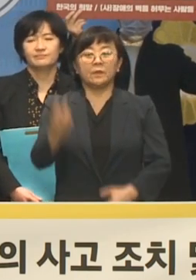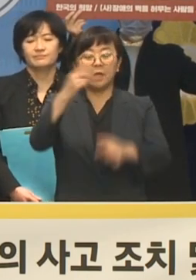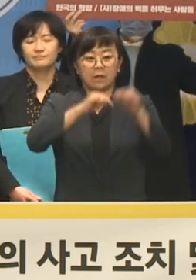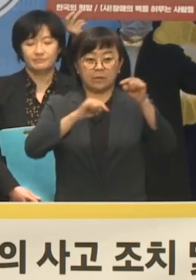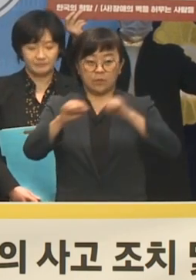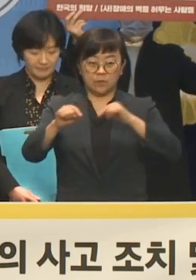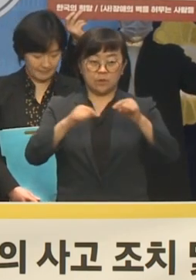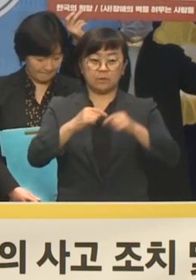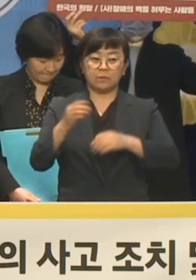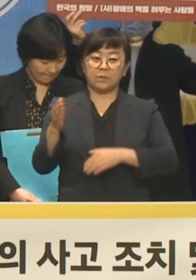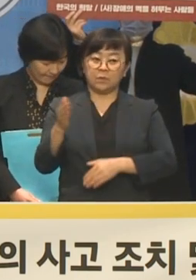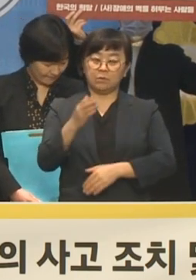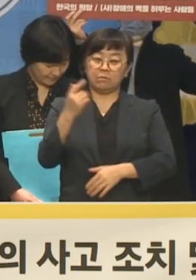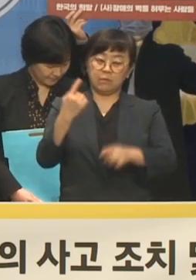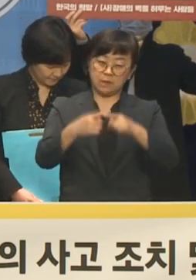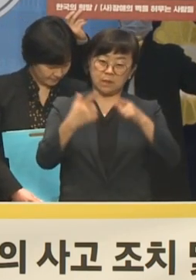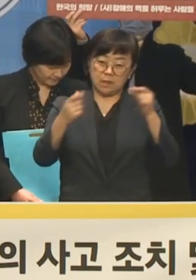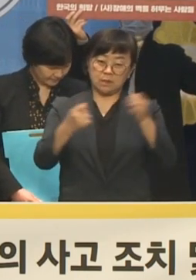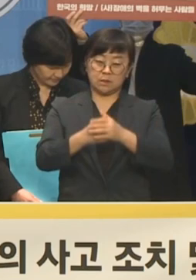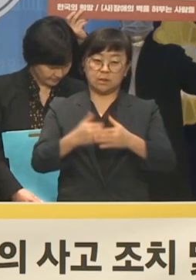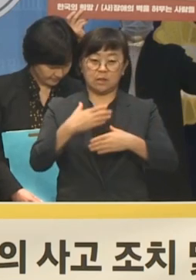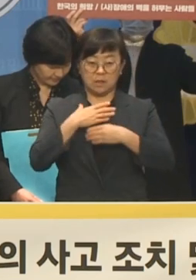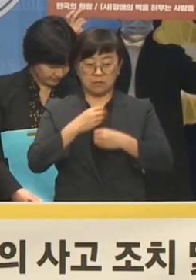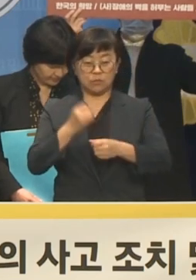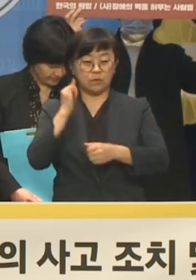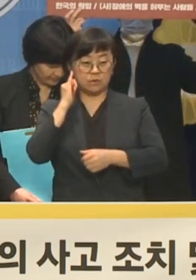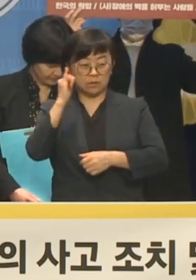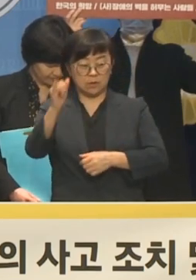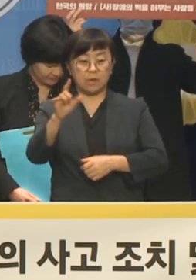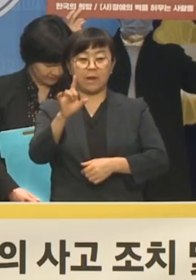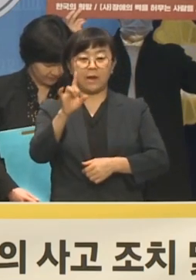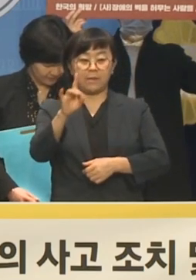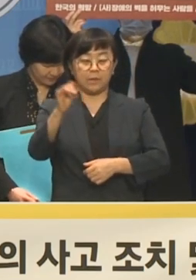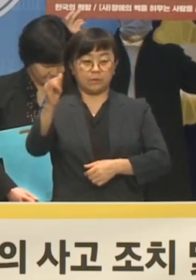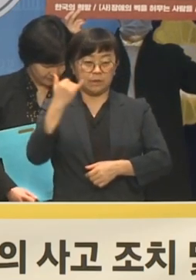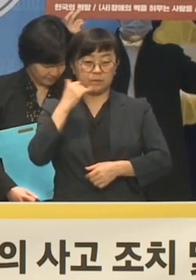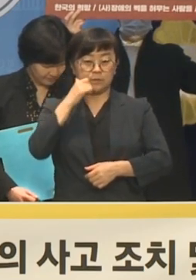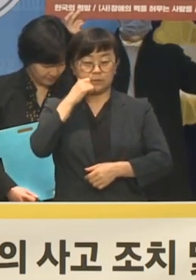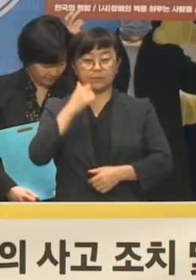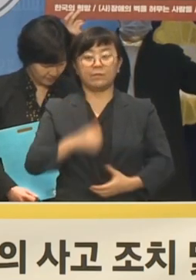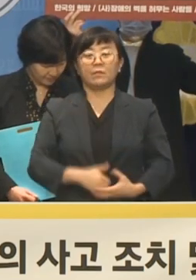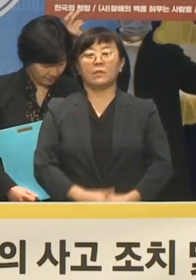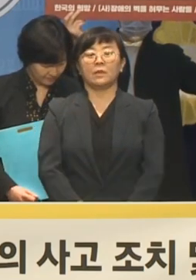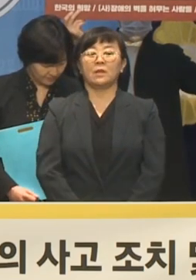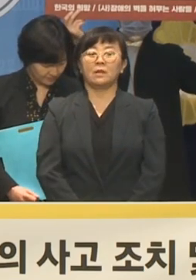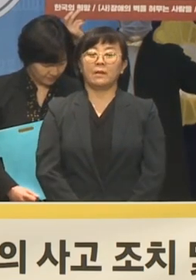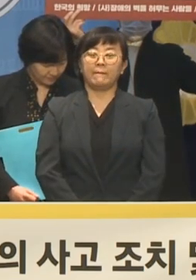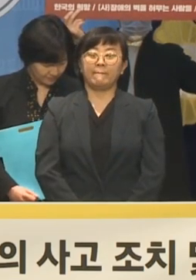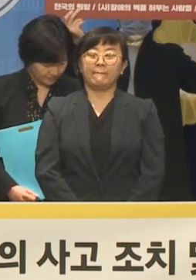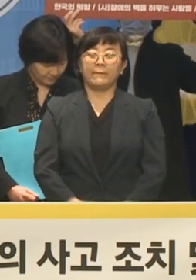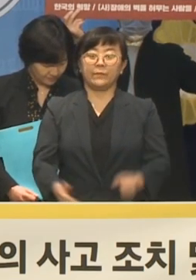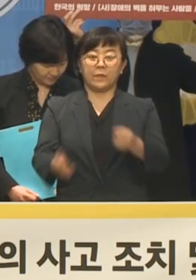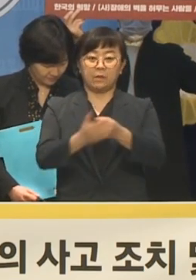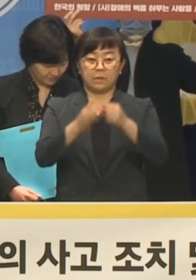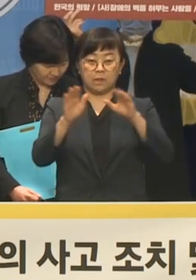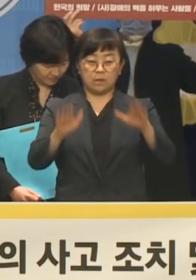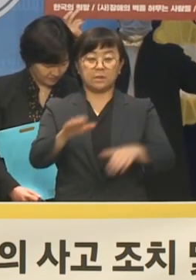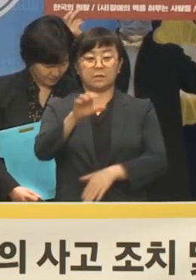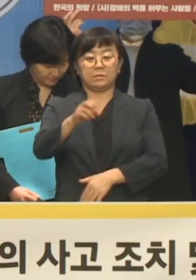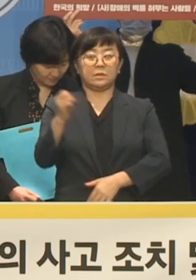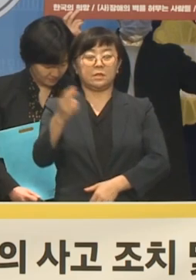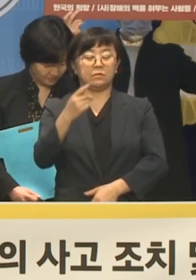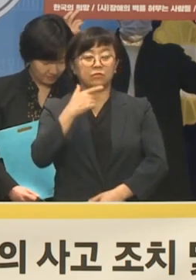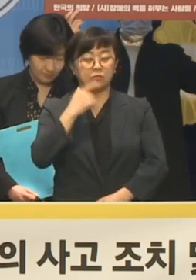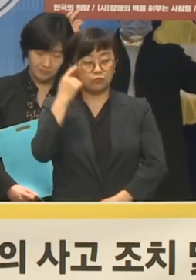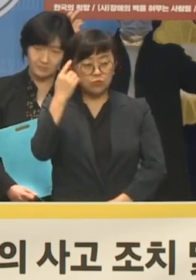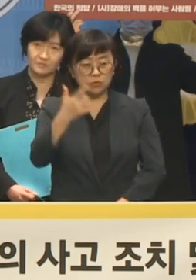감독님에게도 안부의 전화를 단 한 차례 받지 못했습니다. 이에 현 자리에서 다시 한번 묻고